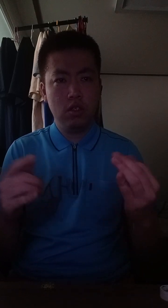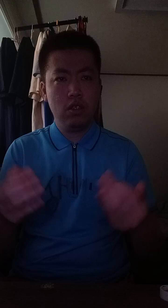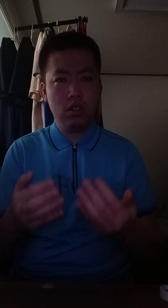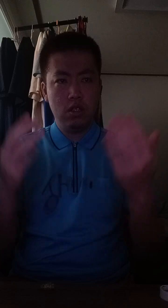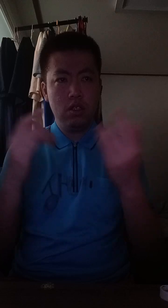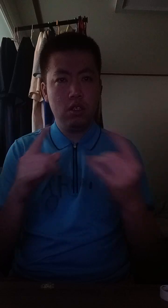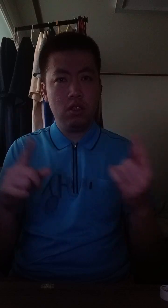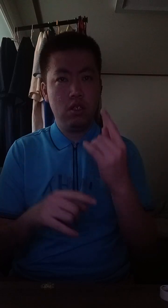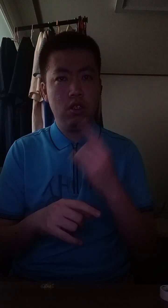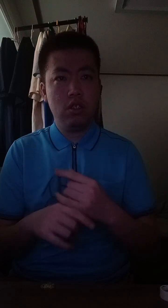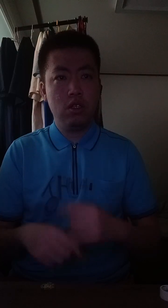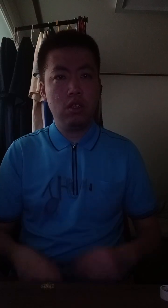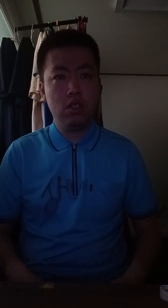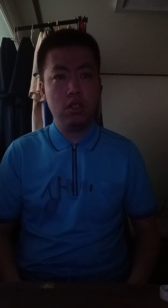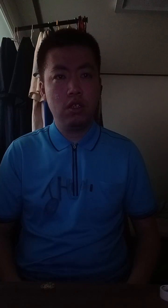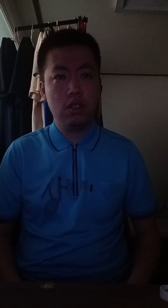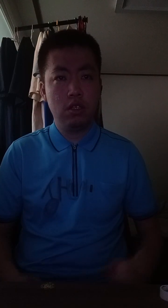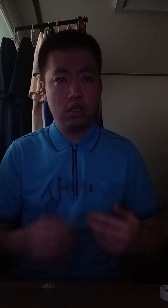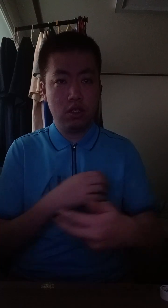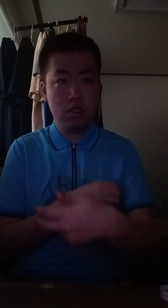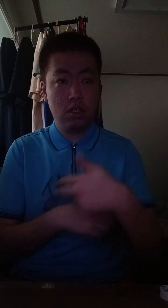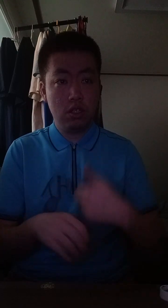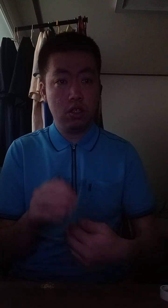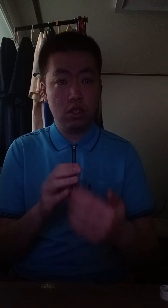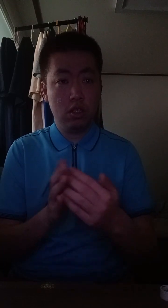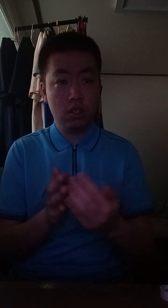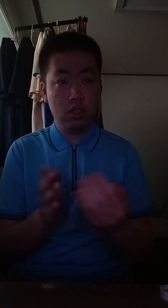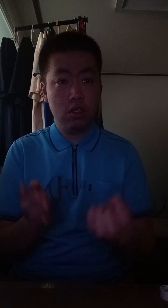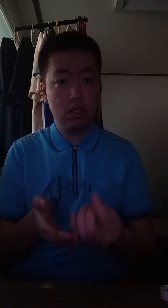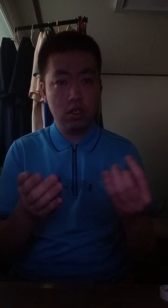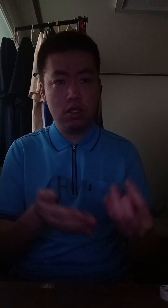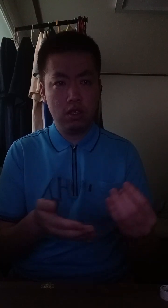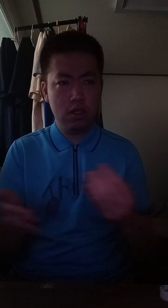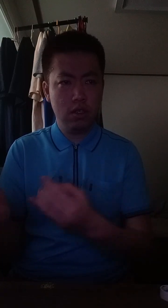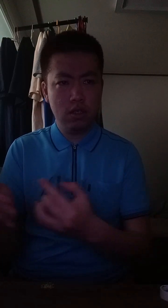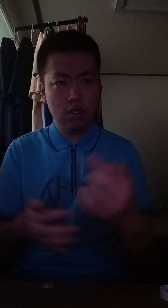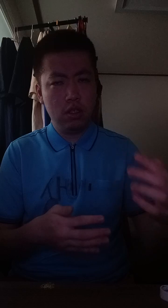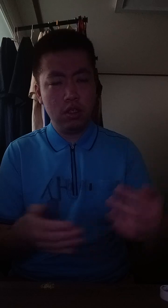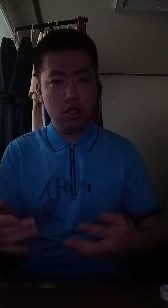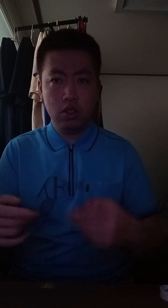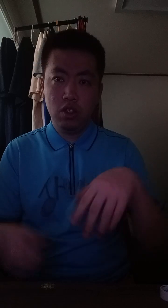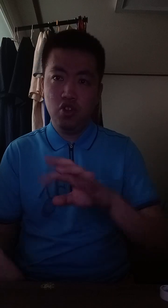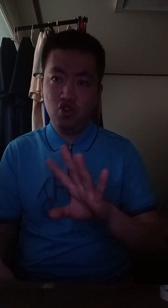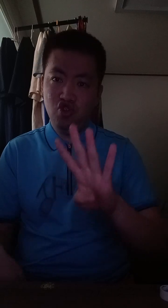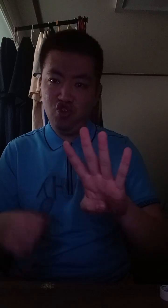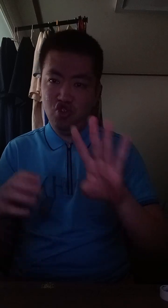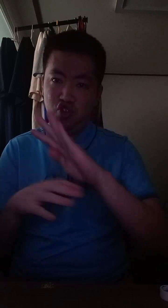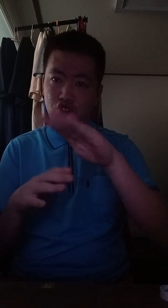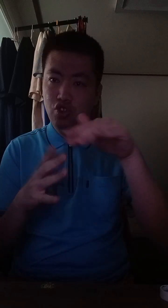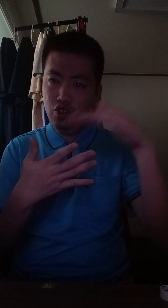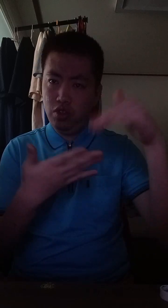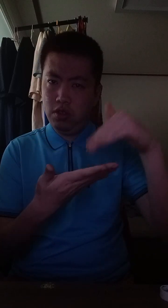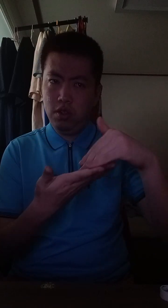겁니다. 열차 오는 거에 대한 감시자도 배치해야 되고 책임 감리까지 있는 9명이나 되는 공사 작업 자체가